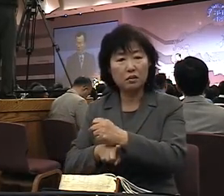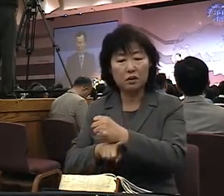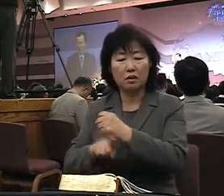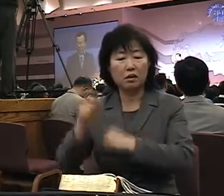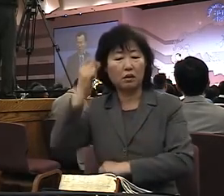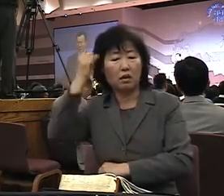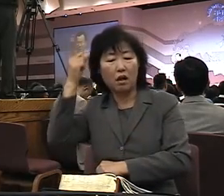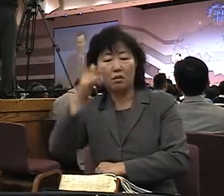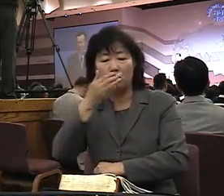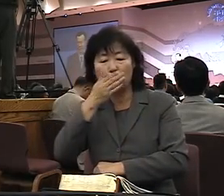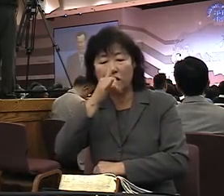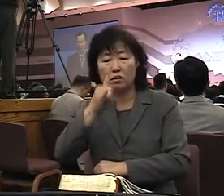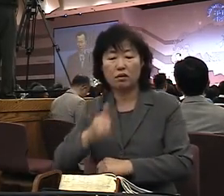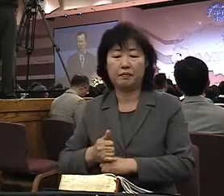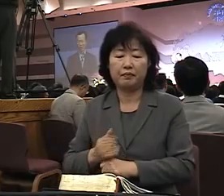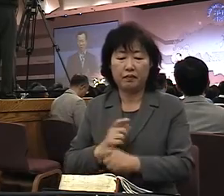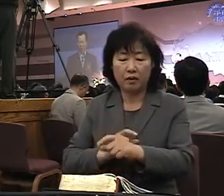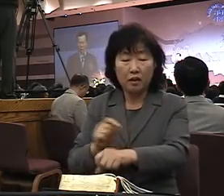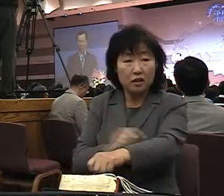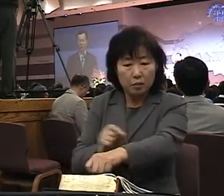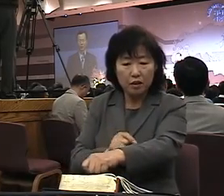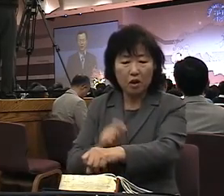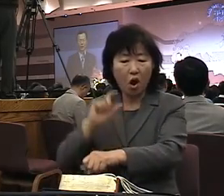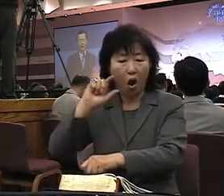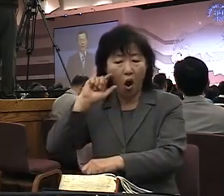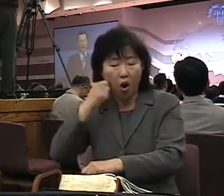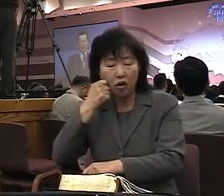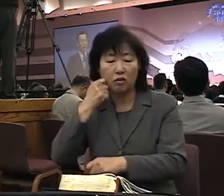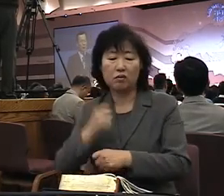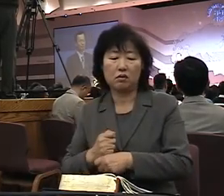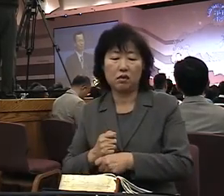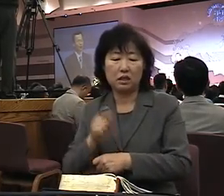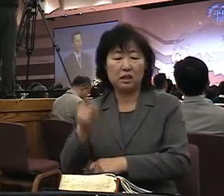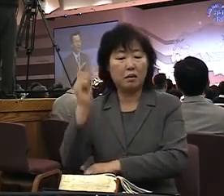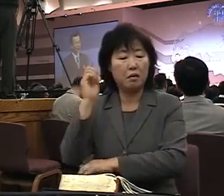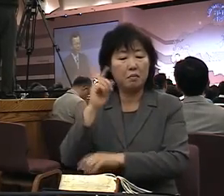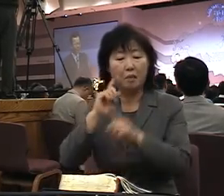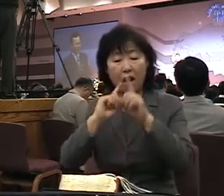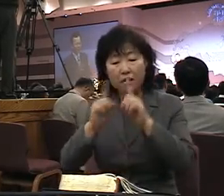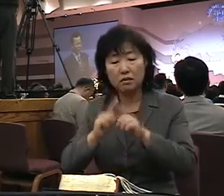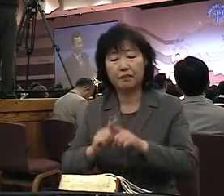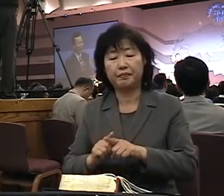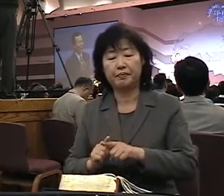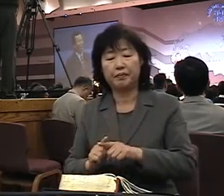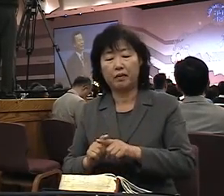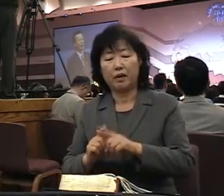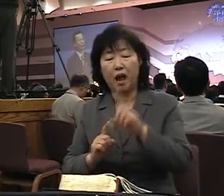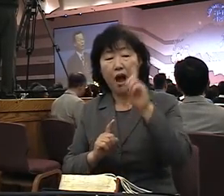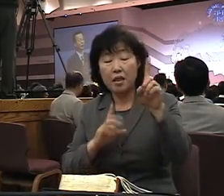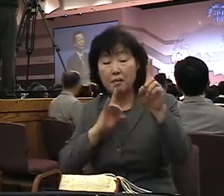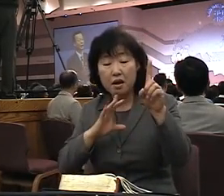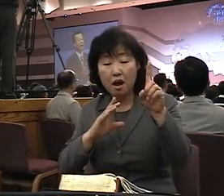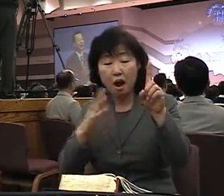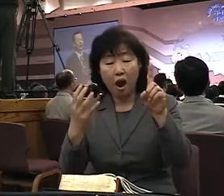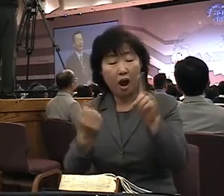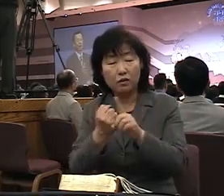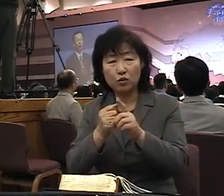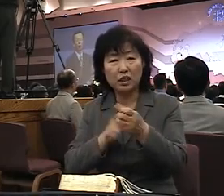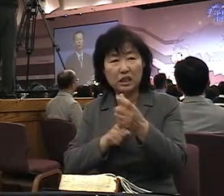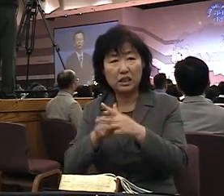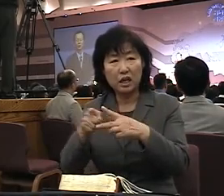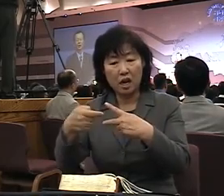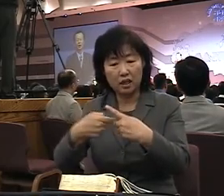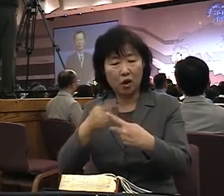수가 있는 것입니다. 특별히 어려운 그 말씀 하나만을 가지고는 이해하기가